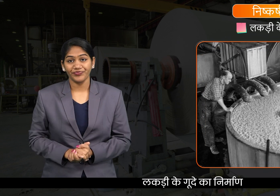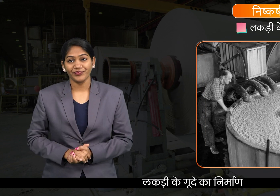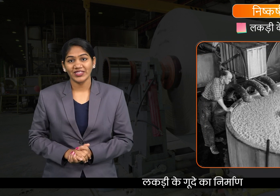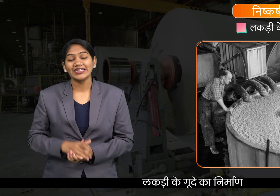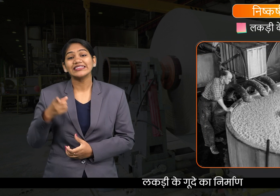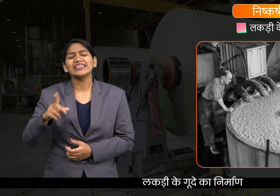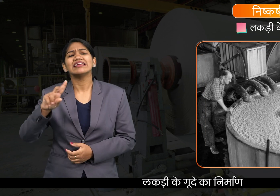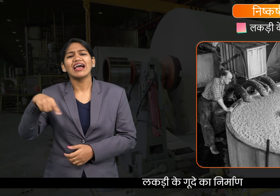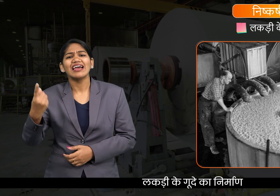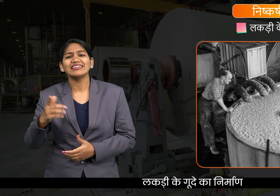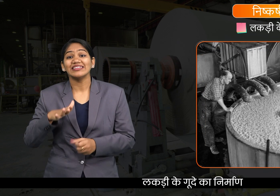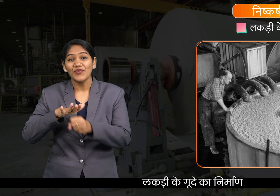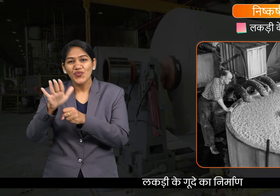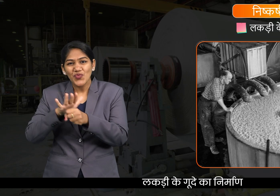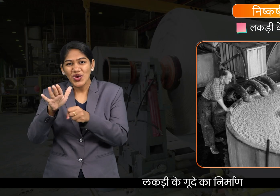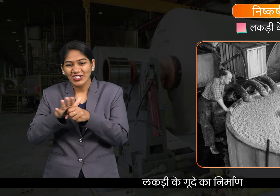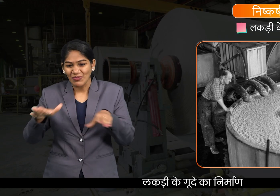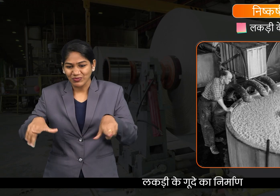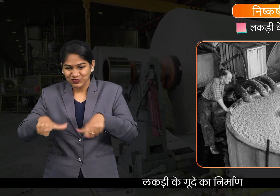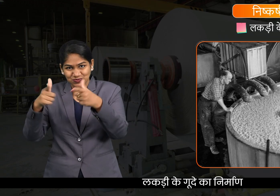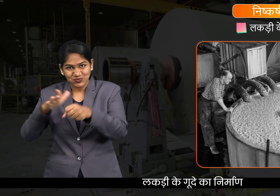दूसरा, लकड़ी के गुद्दे का निर्माण।